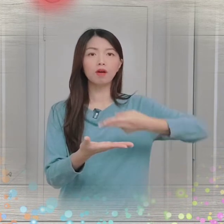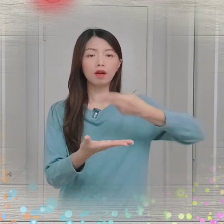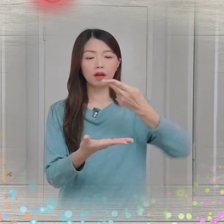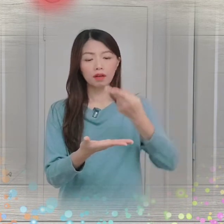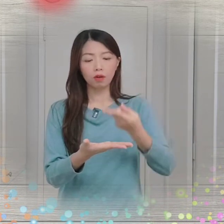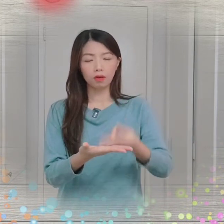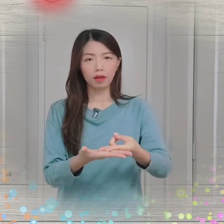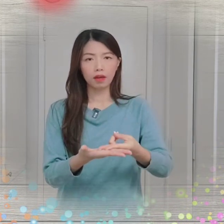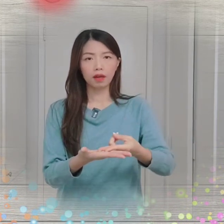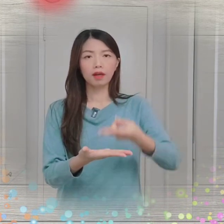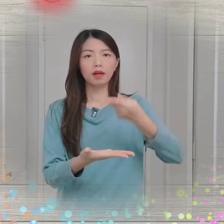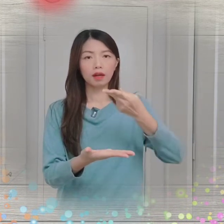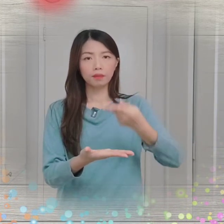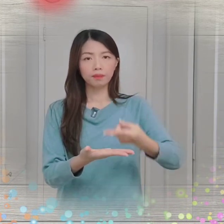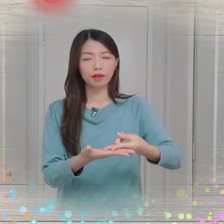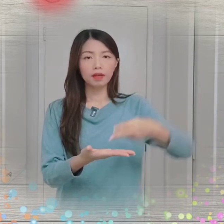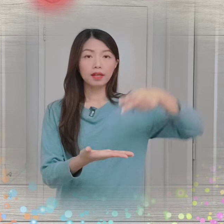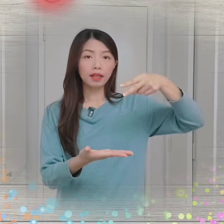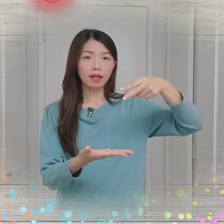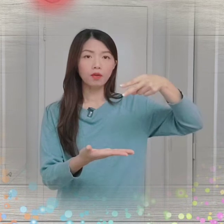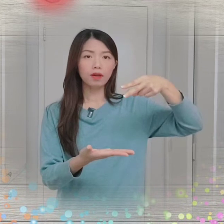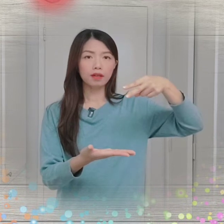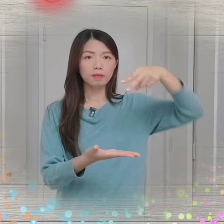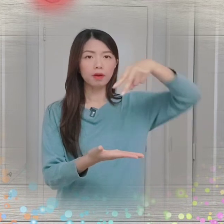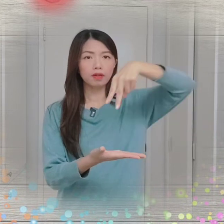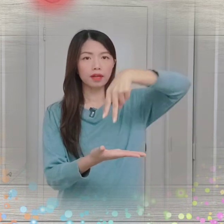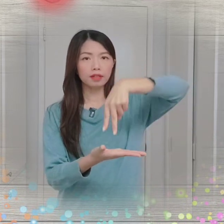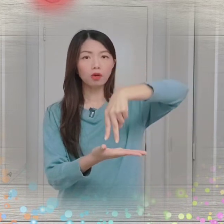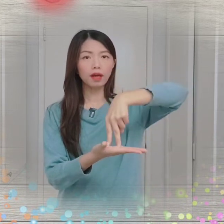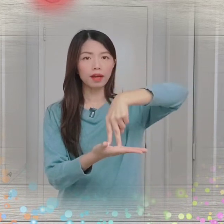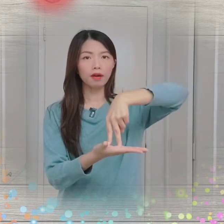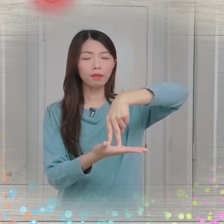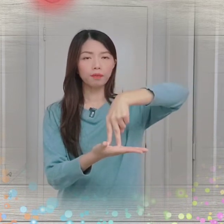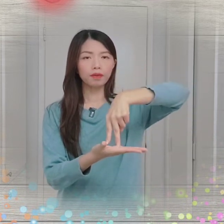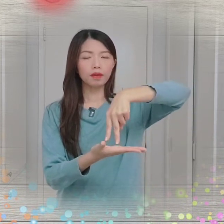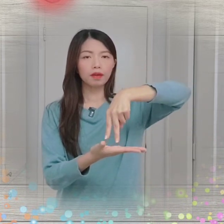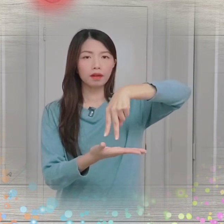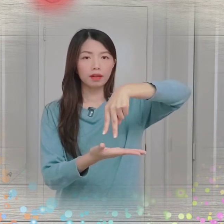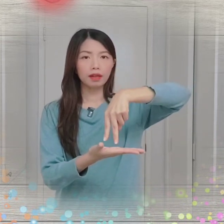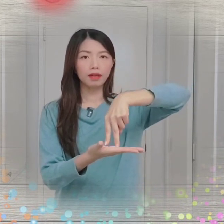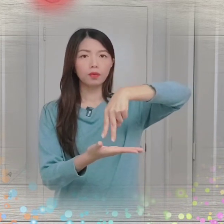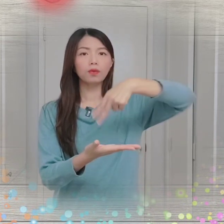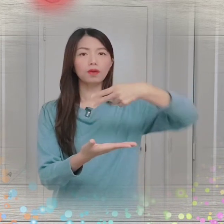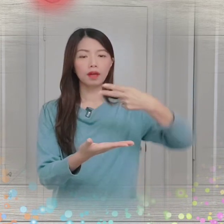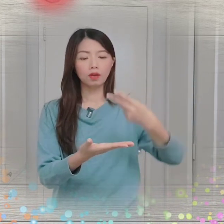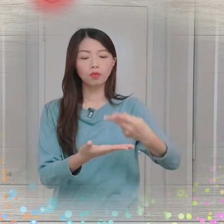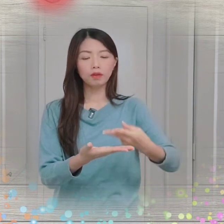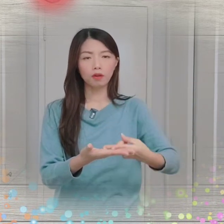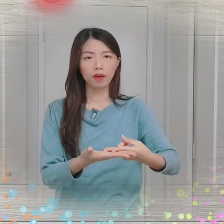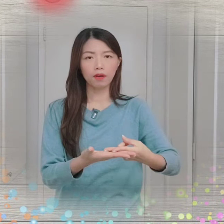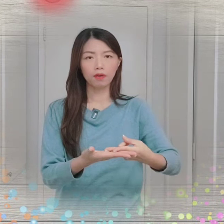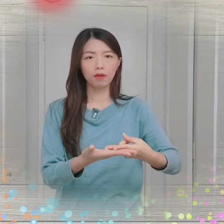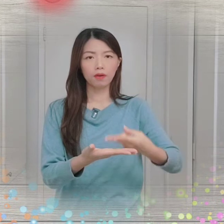펴셔서 이렇게 이게 다리라고 생각하시면 이게 서다예요. 이게 아니고 이렇게